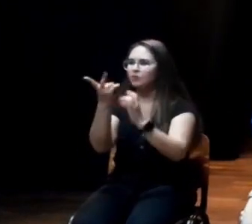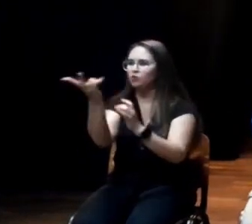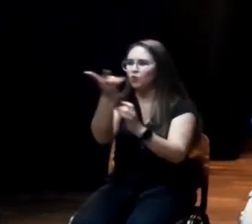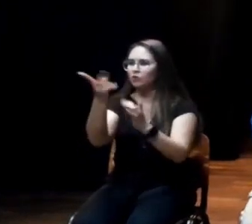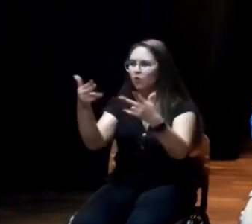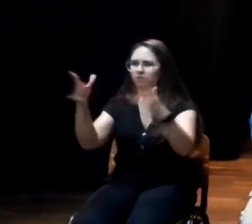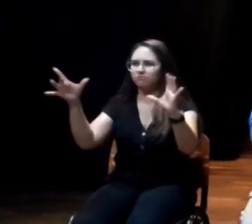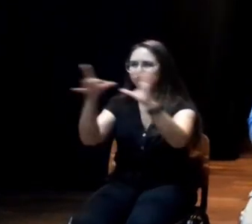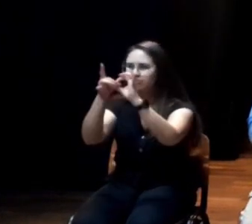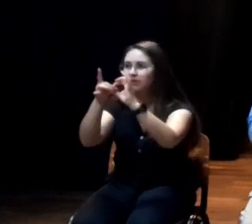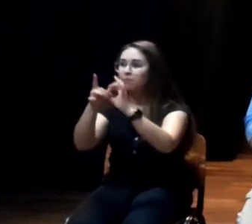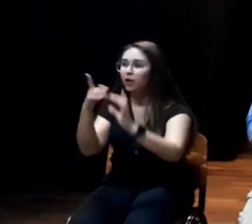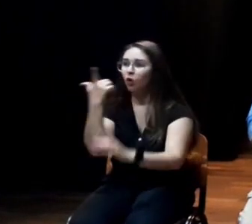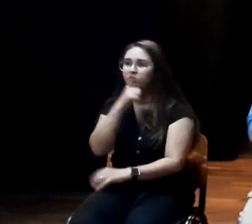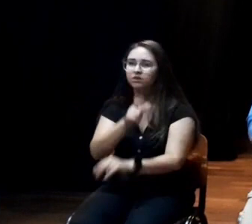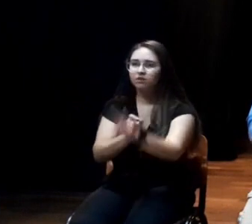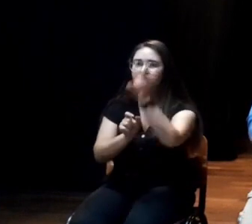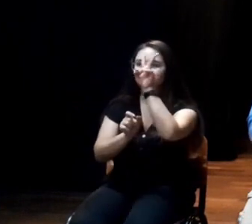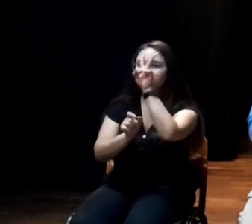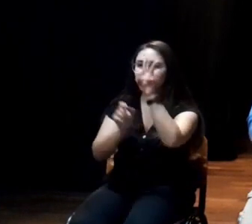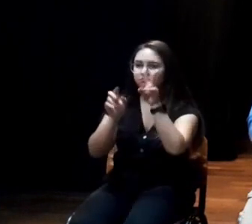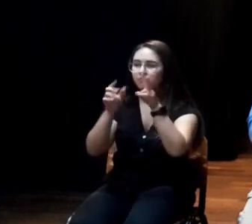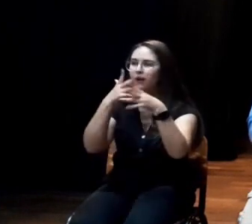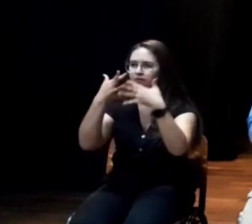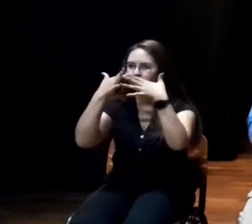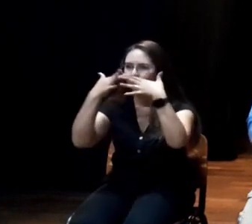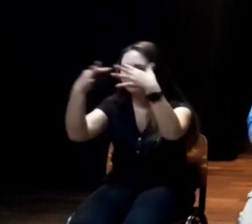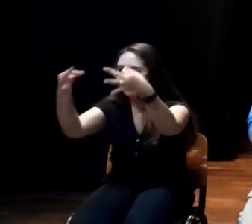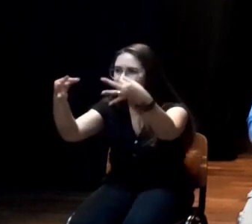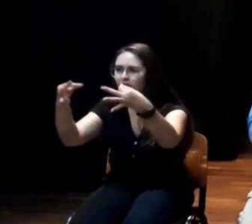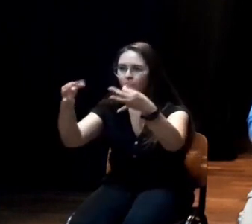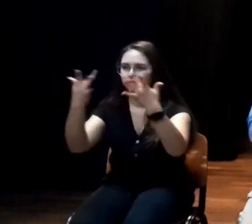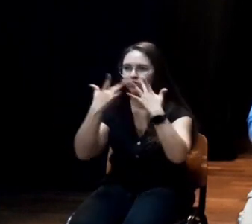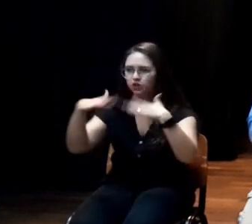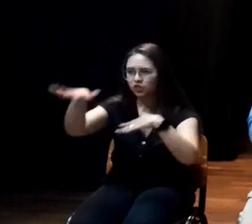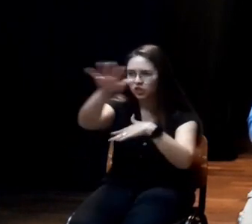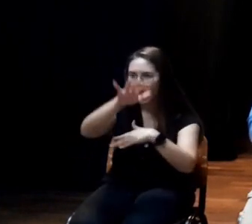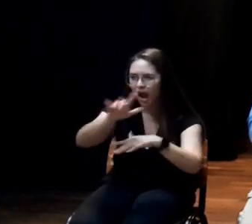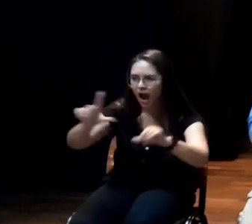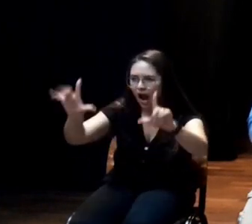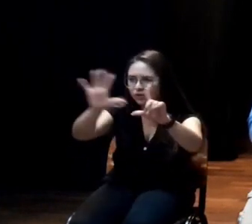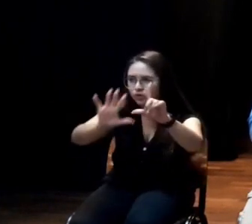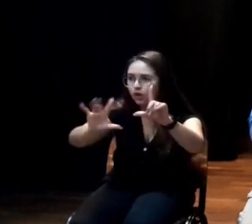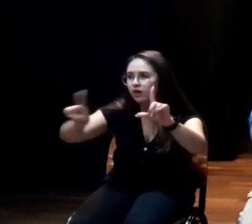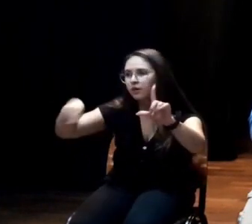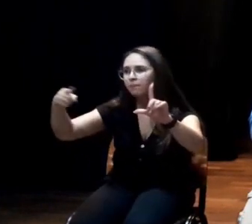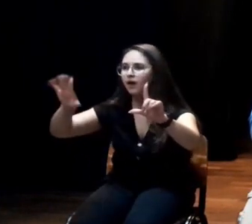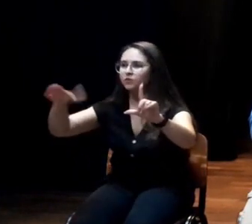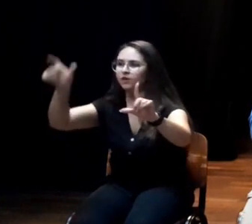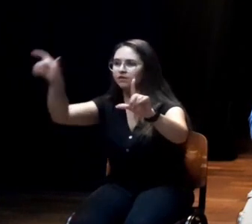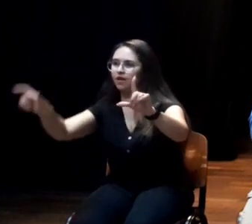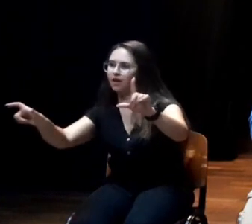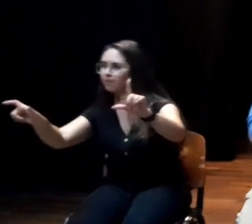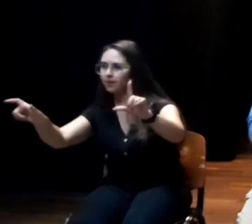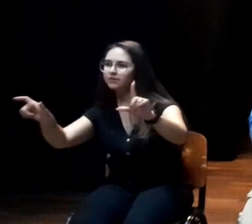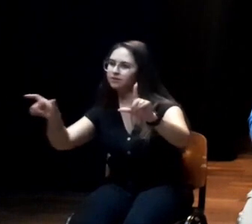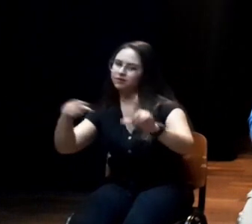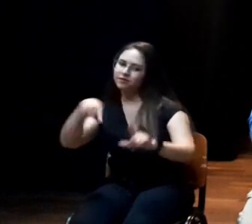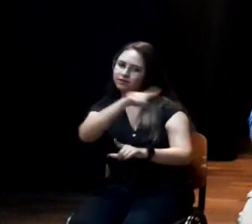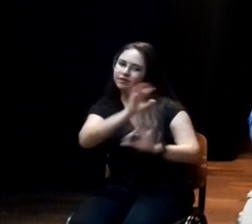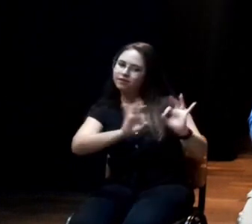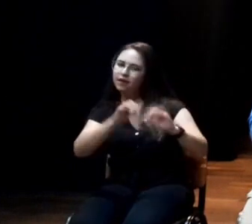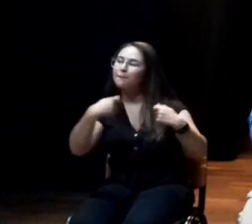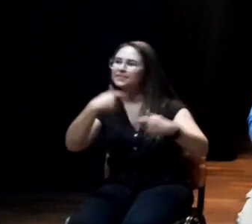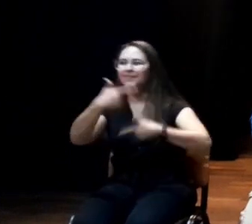ele consiga, ao mesmo tempo, assistir a peça e acompanhar o intérprete. Acho que a produção tem que